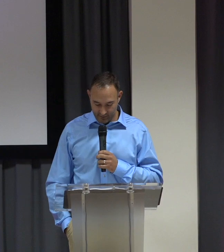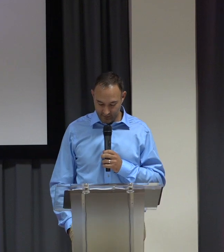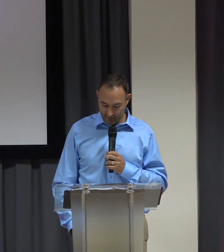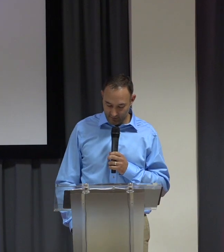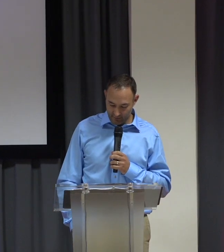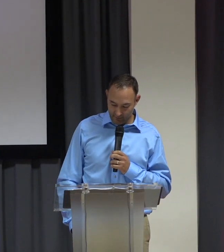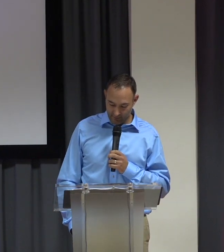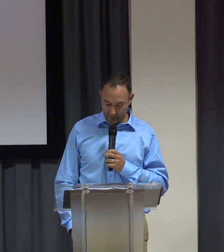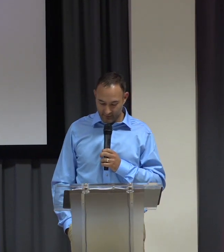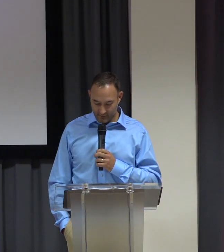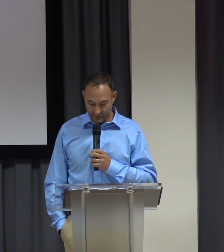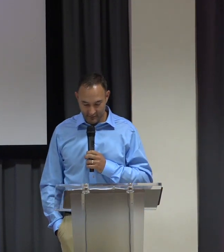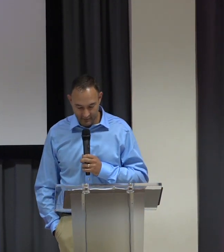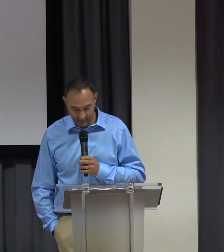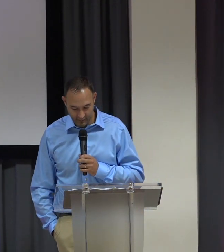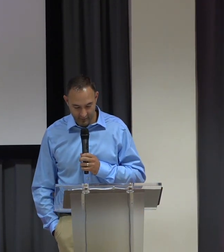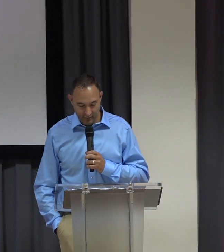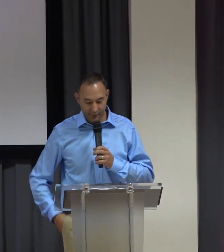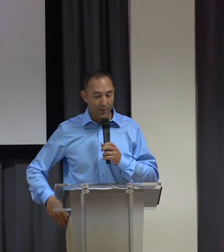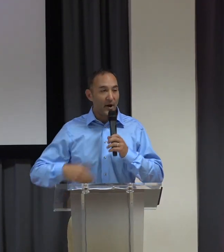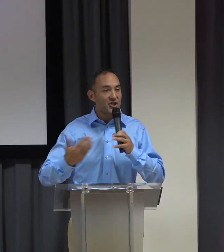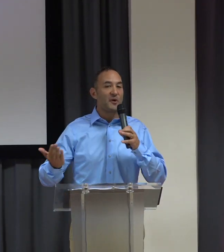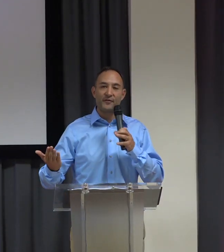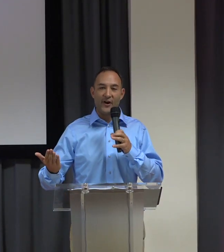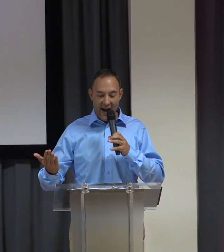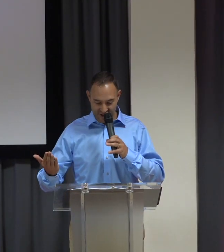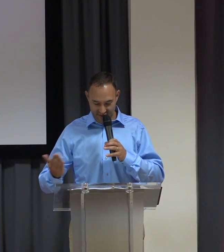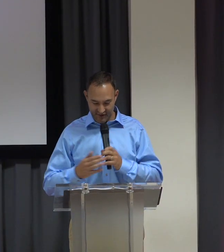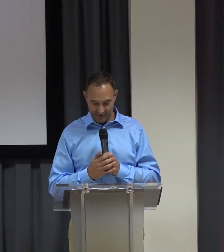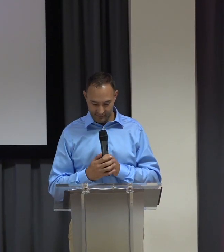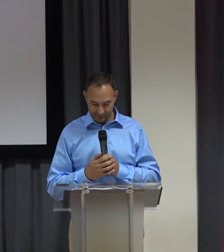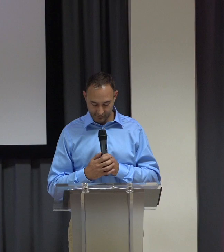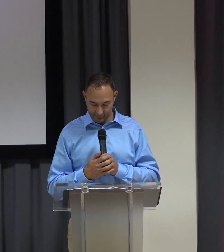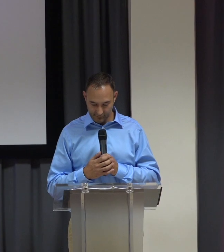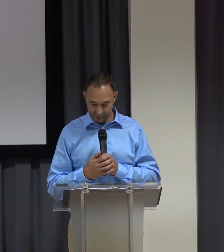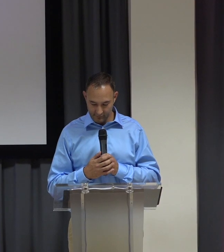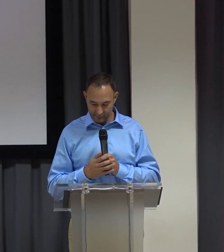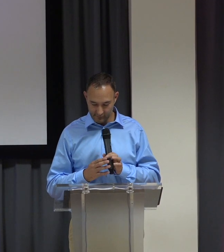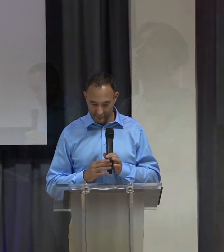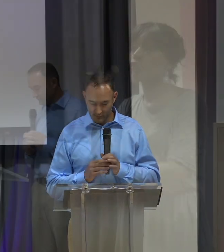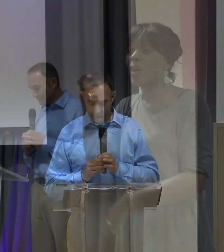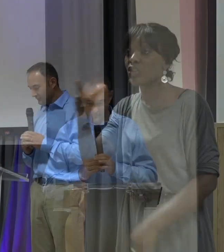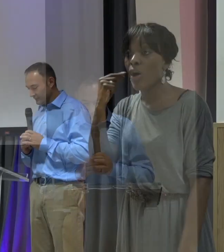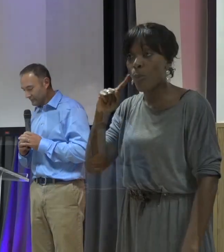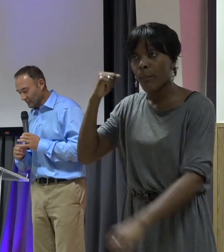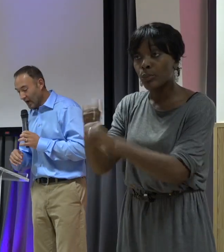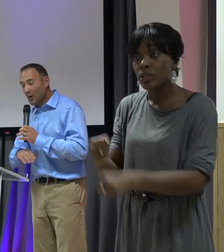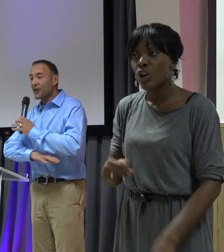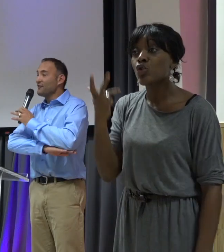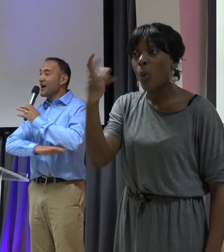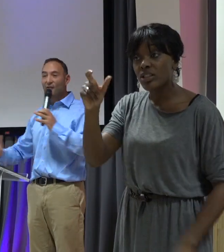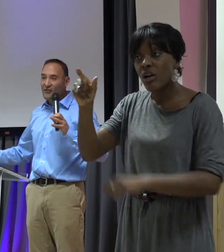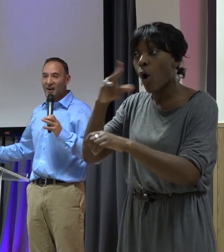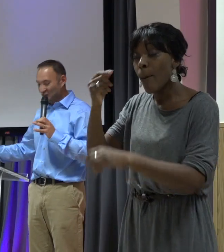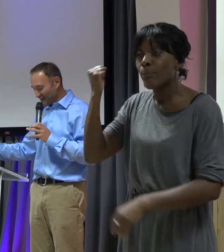d'égorger 300 hommes et leurs enfants for the punishment for their actions. en punition de leurs actions. I would